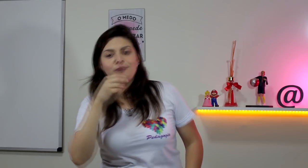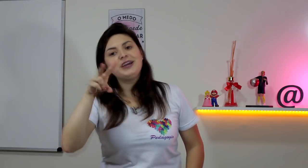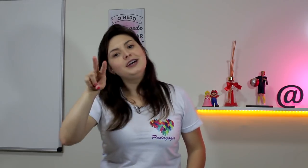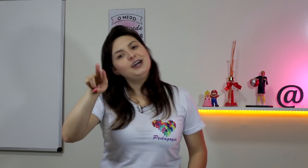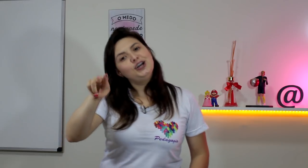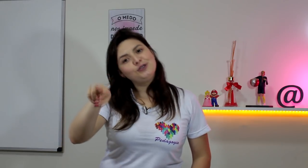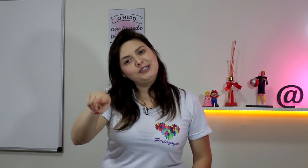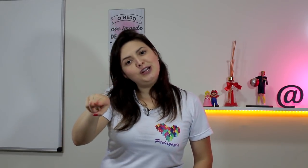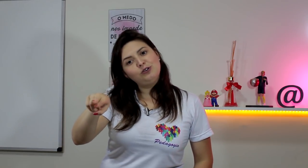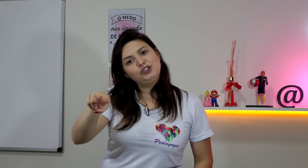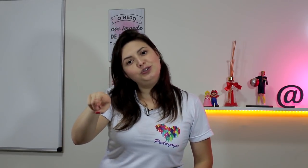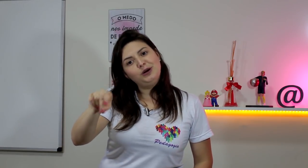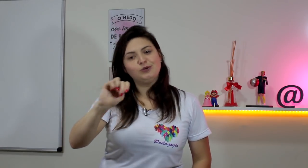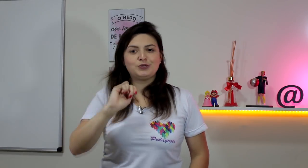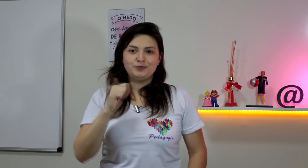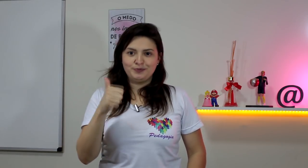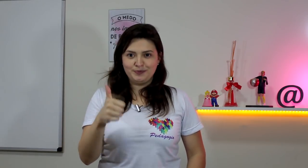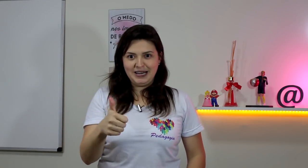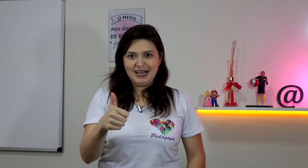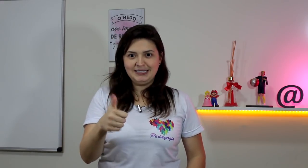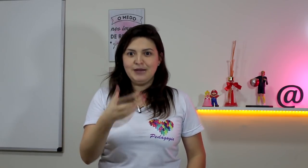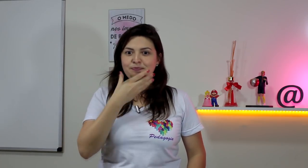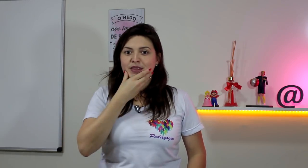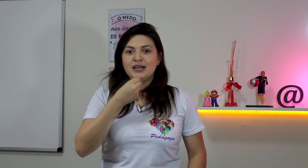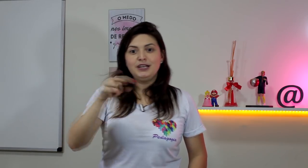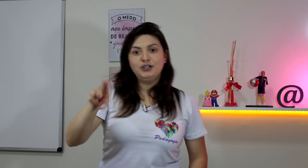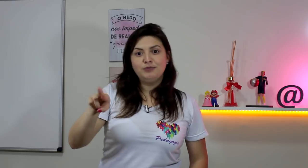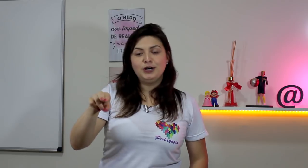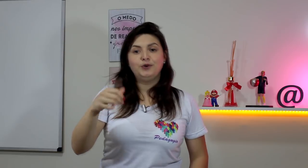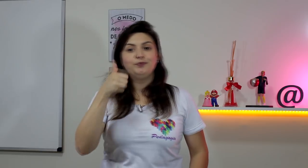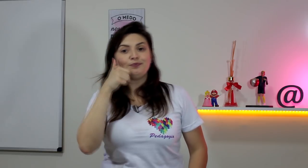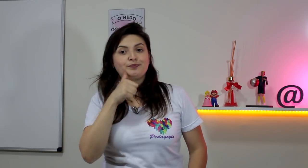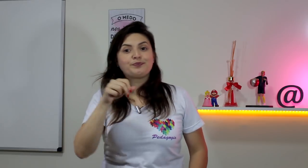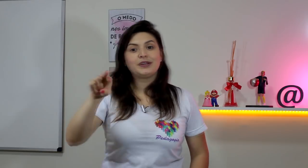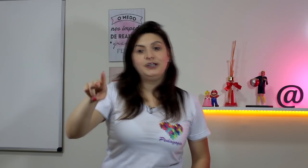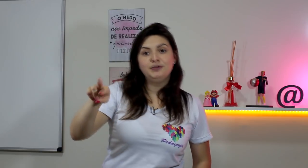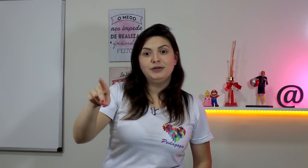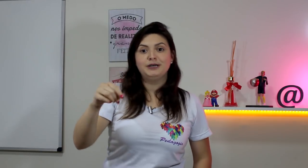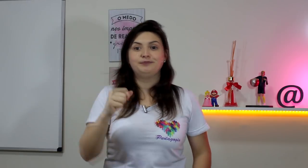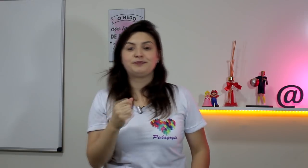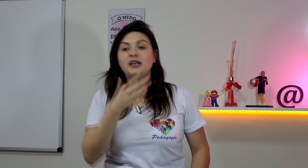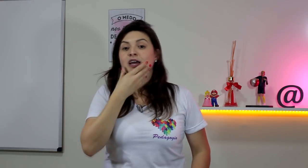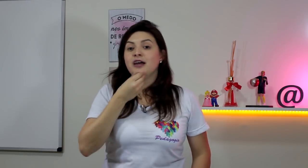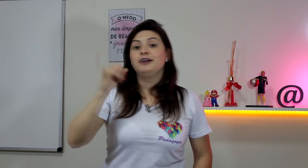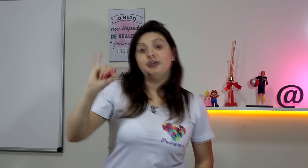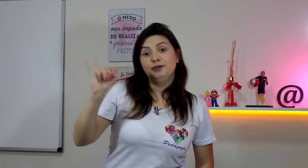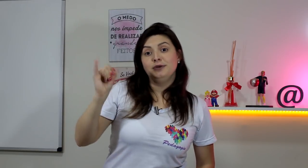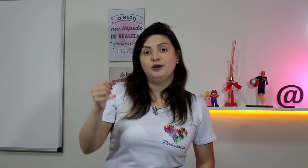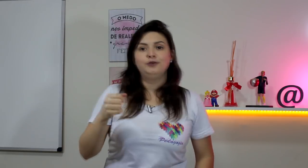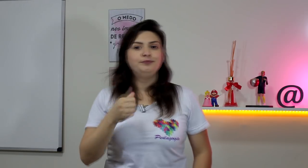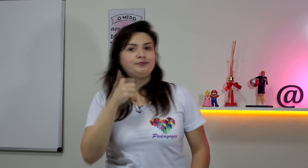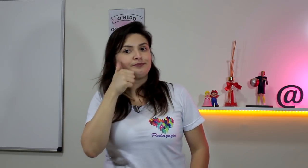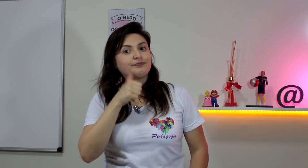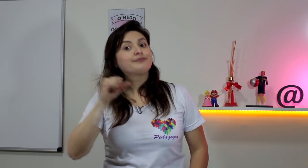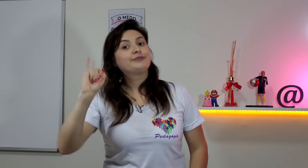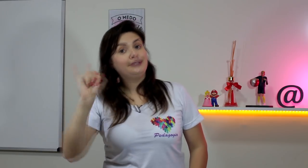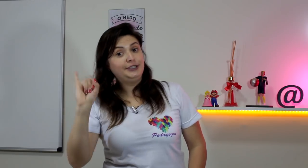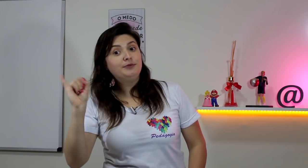homem e o sinal de irmãos. Beleza? Irmão, irmã. Irmão,